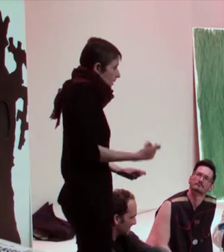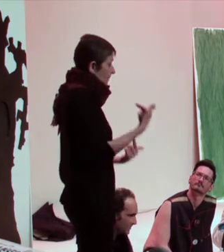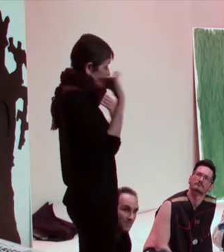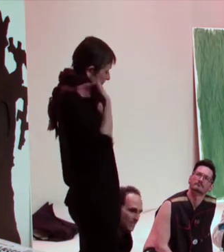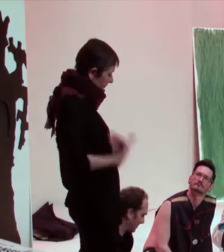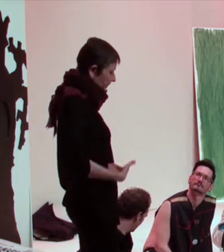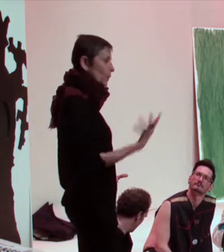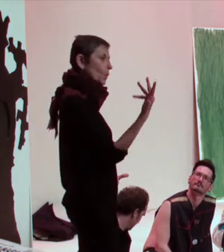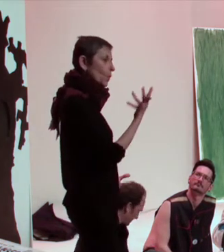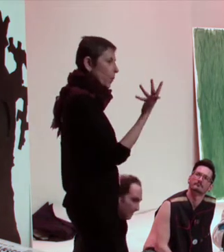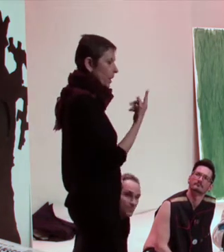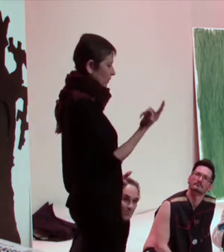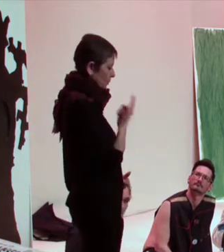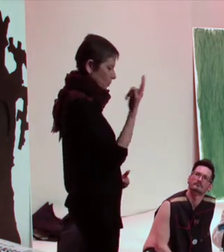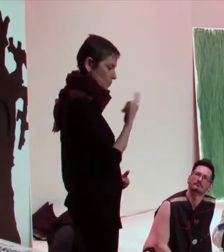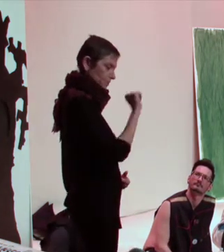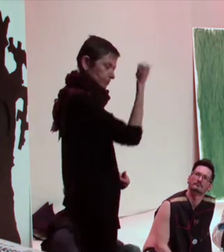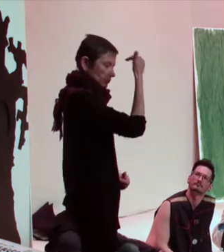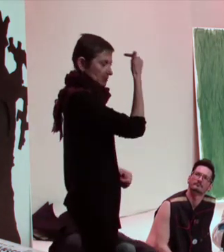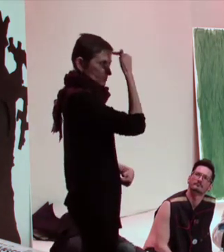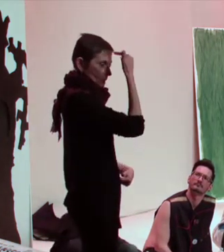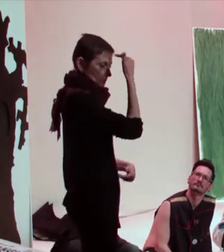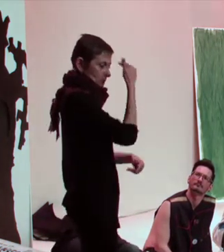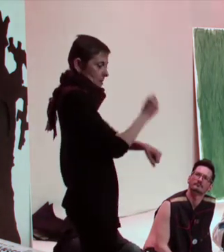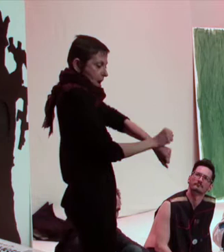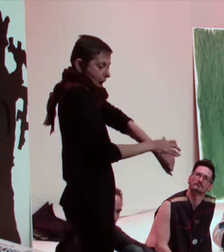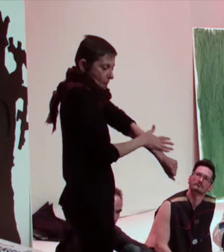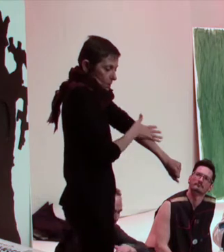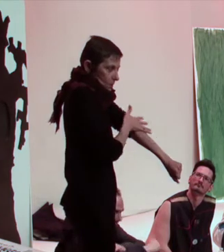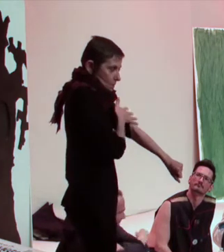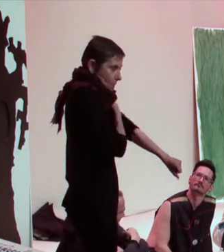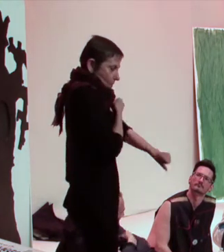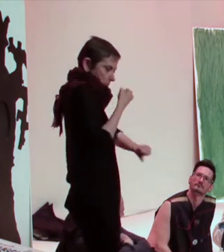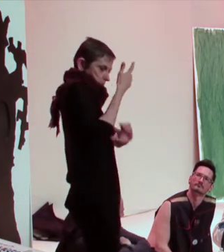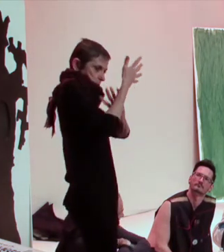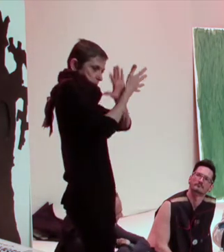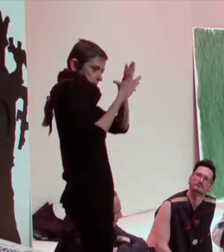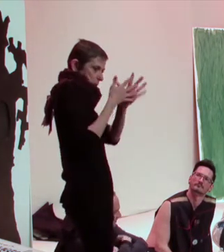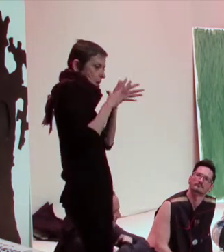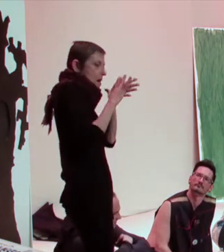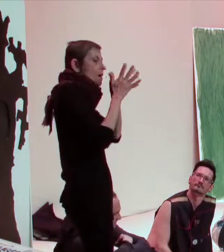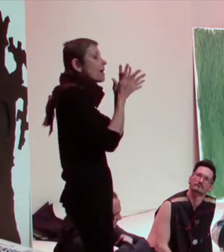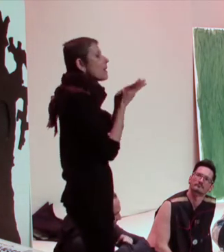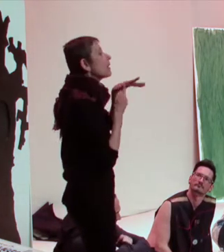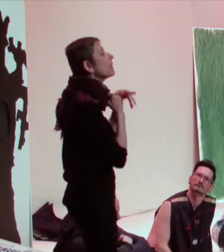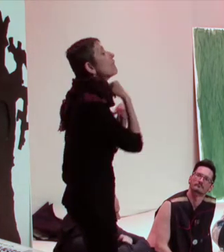au cœur de l'émotion du signe et de le transmettre avec la voix, grâce à Marquand